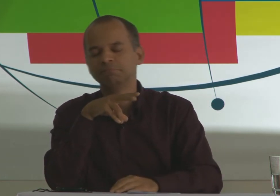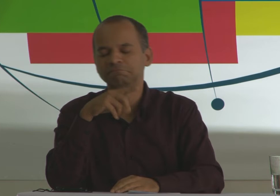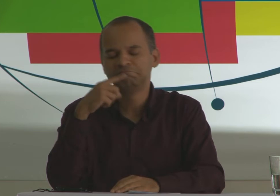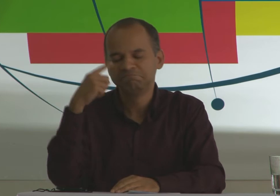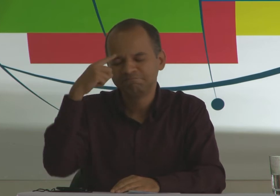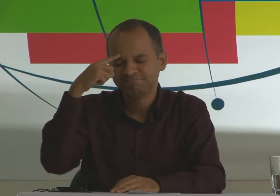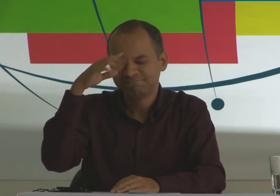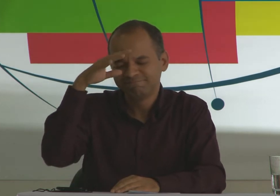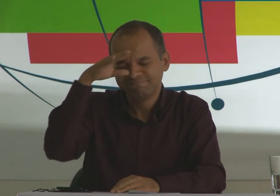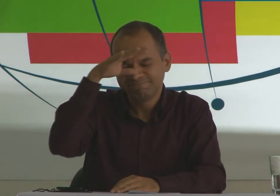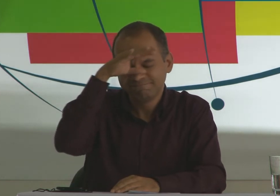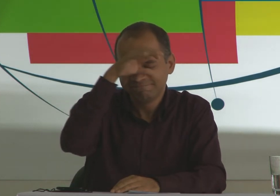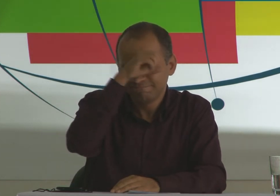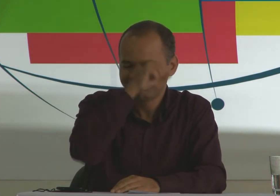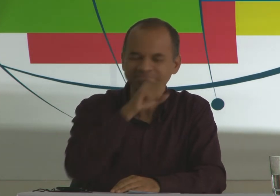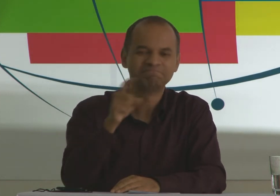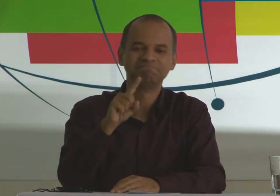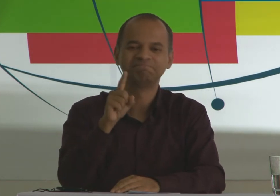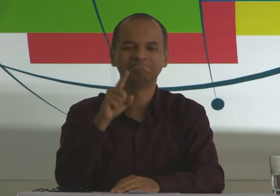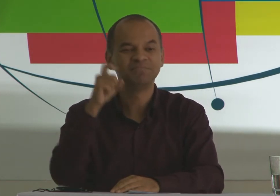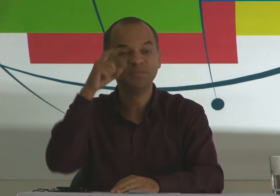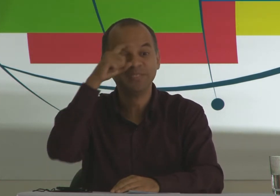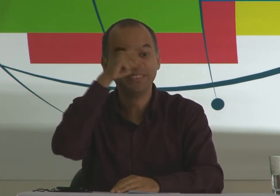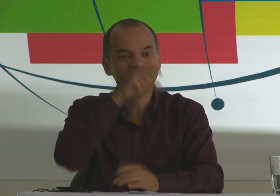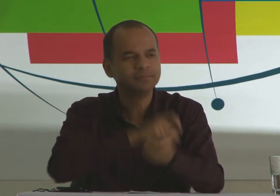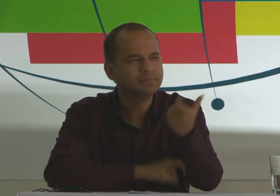em língua portuguesa